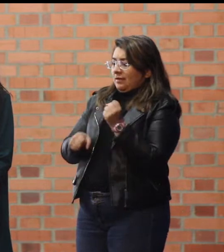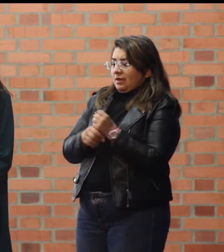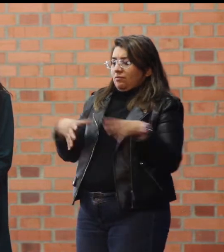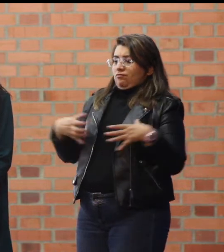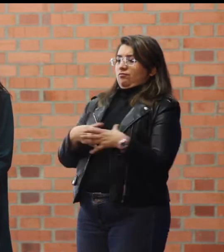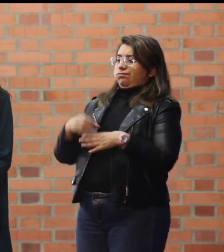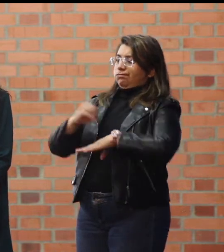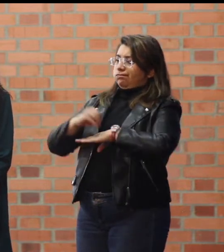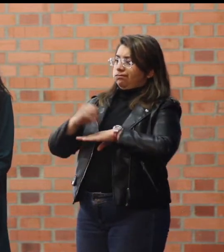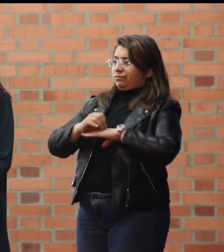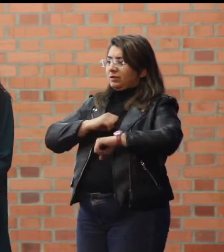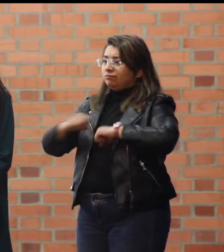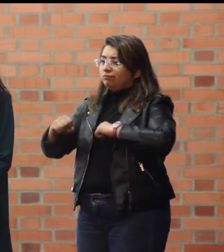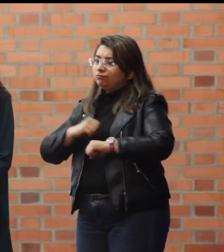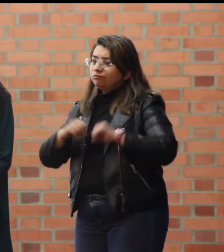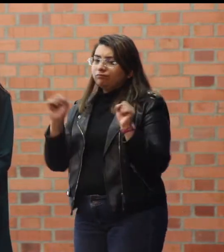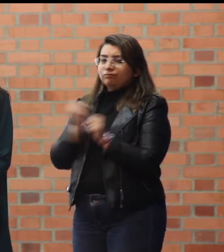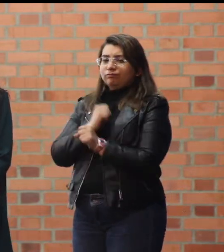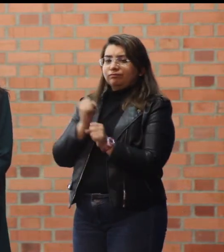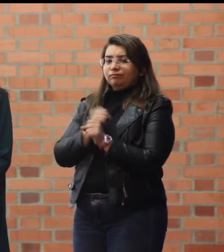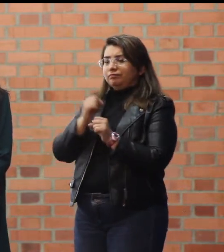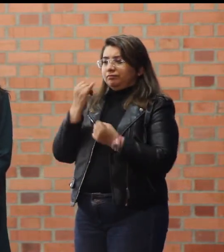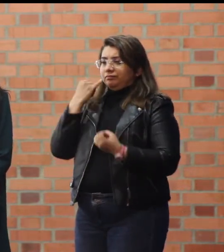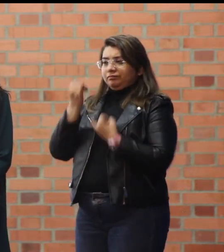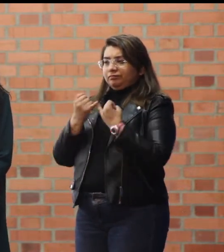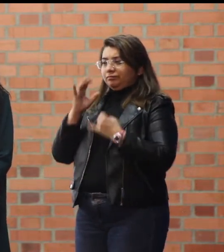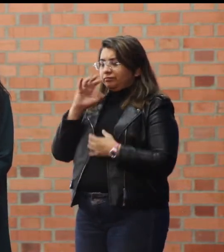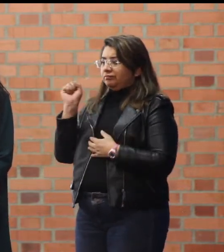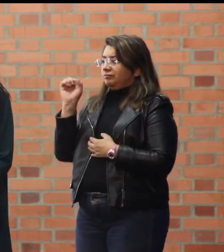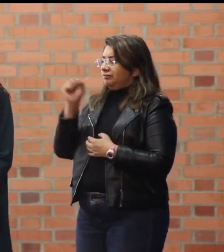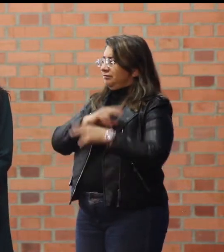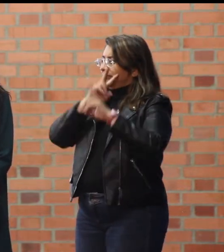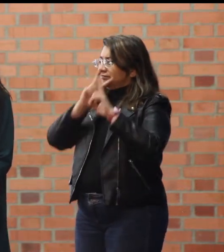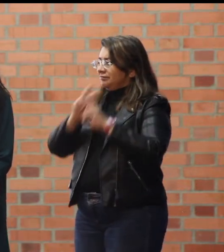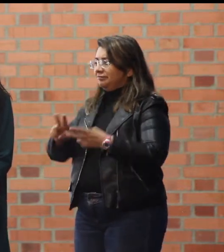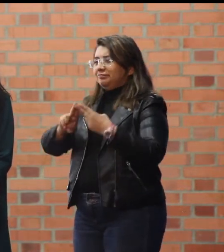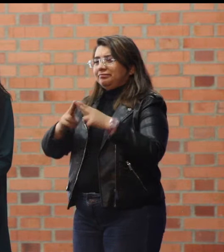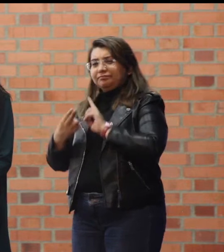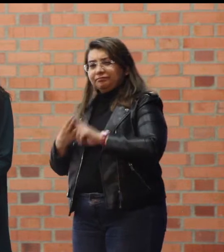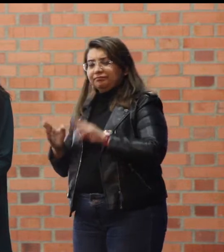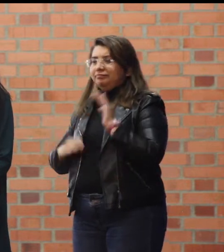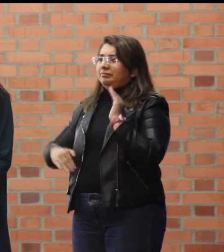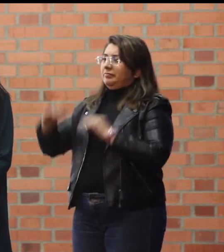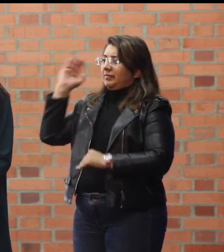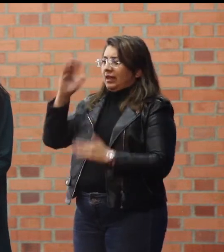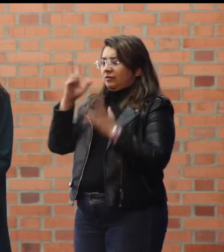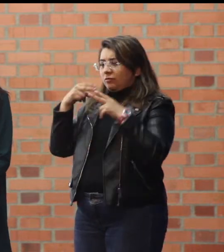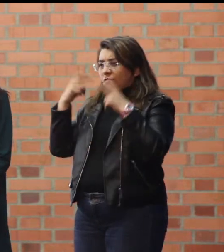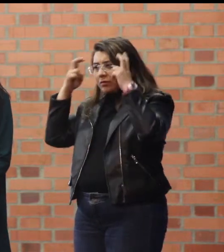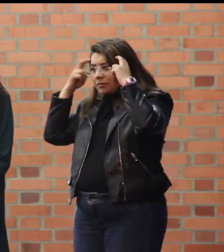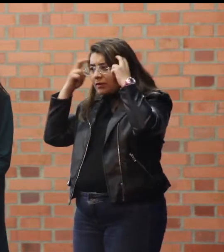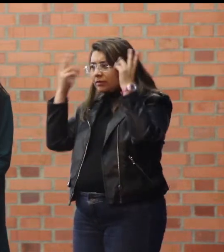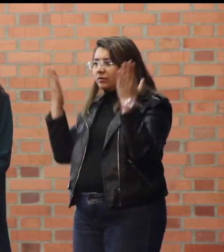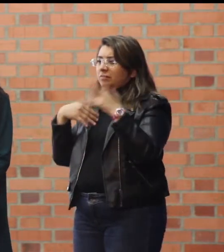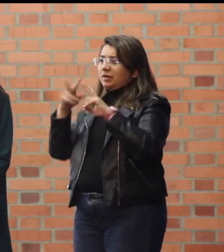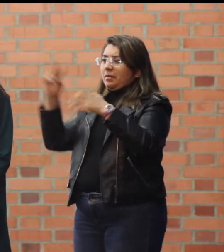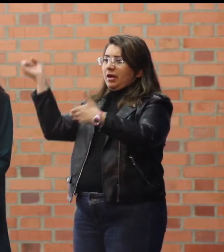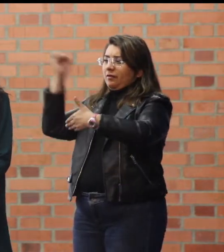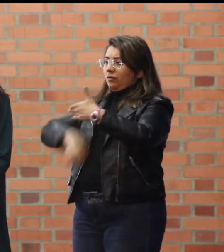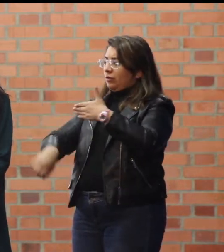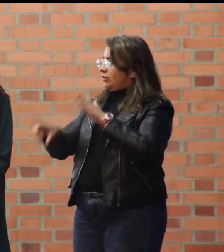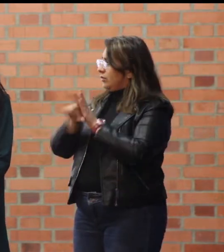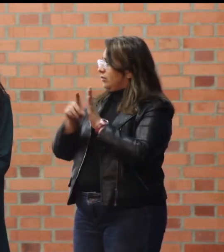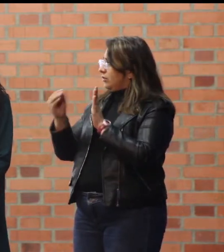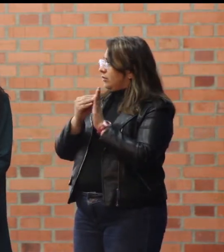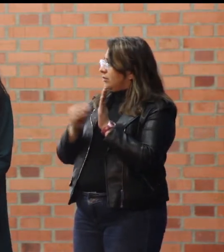centro de su trabajo y como una línea estratégica la investigación y la producción de conocimiento experto en torno al aborto Para